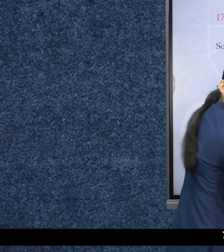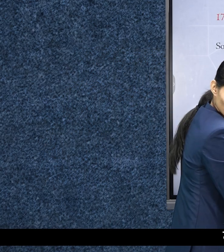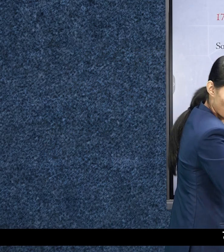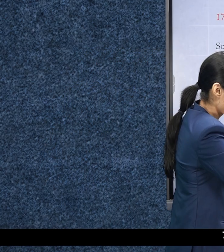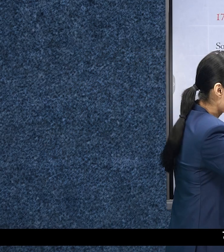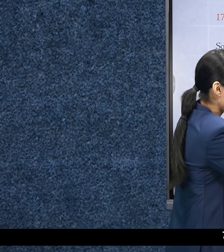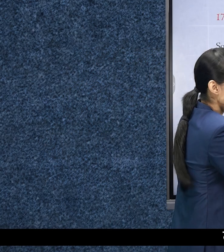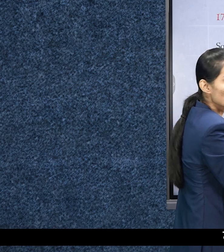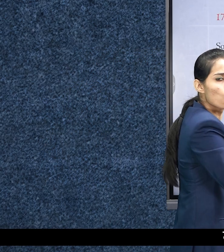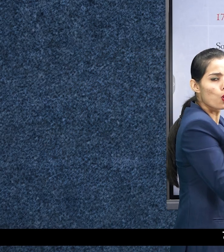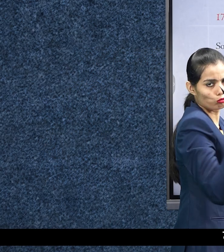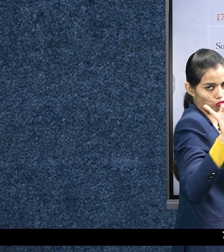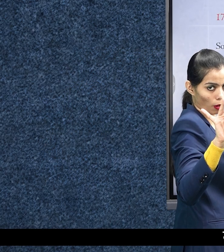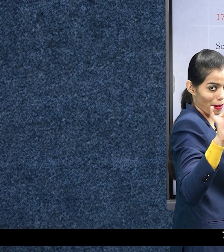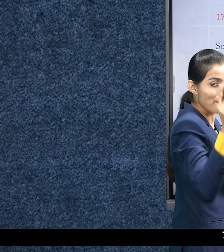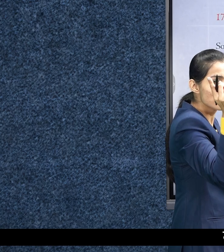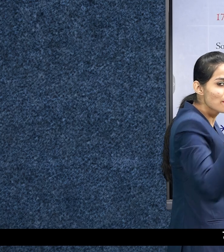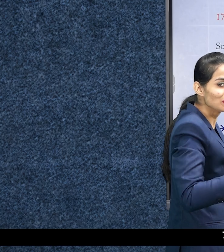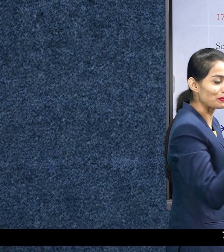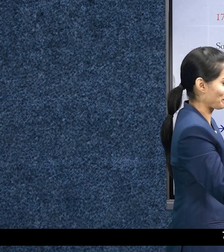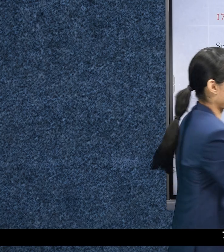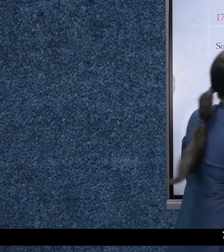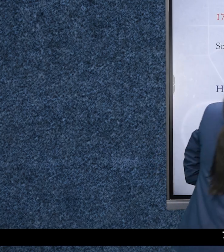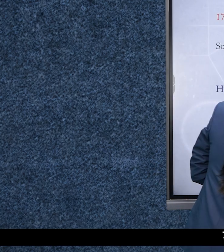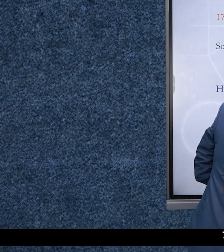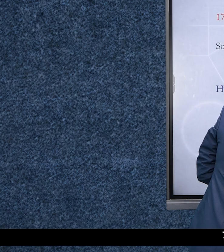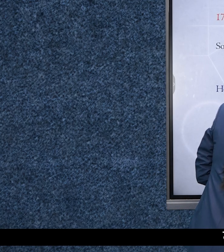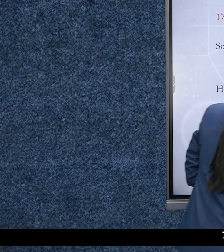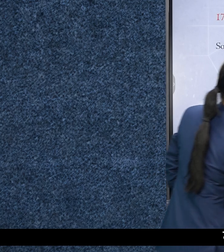माध्यिका = 10+14/2 = 12।